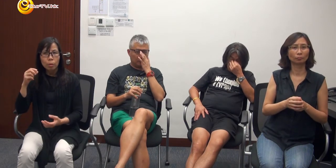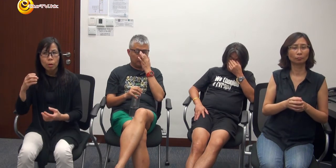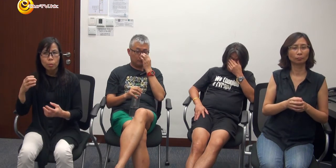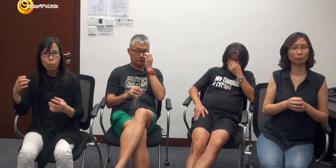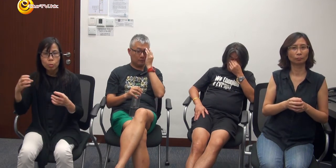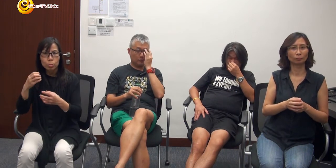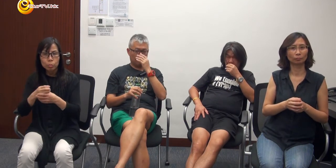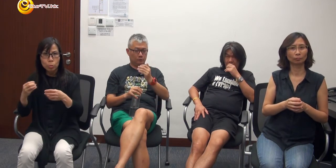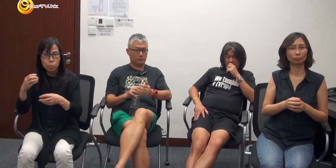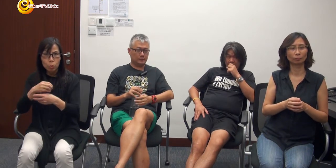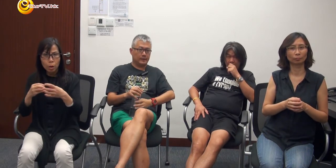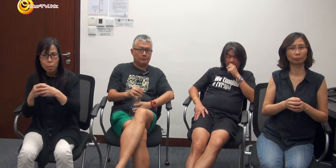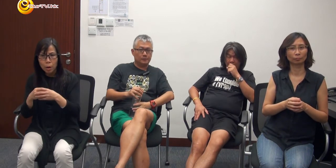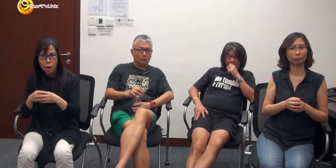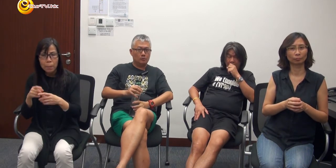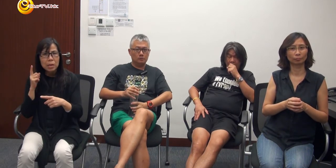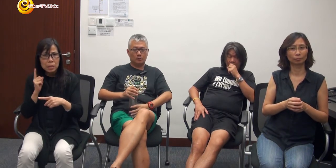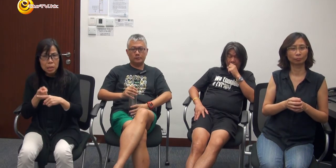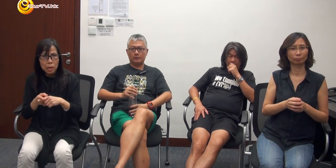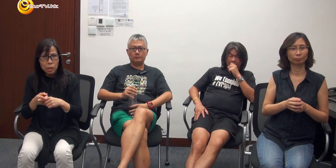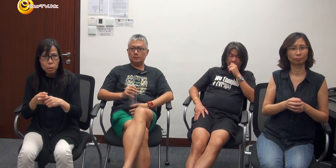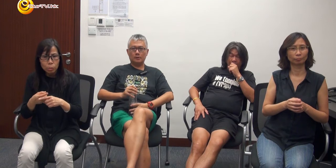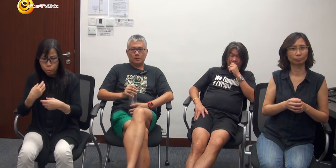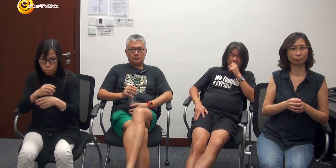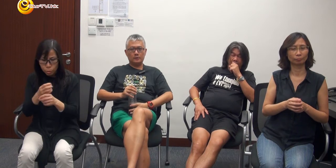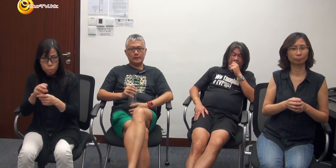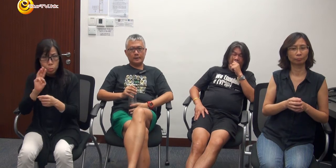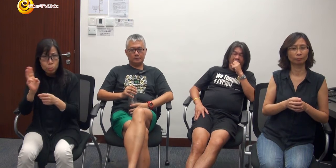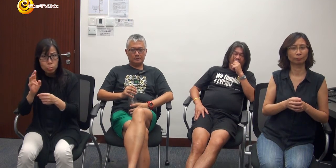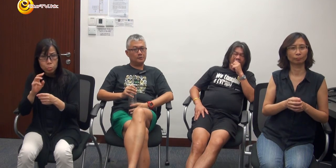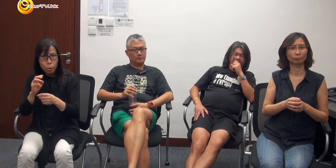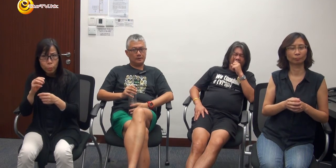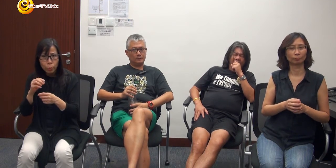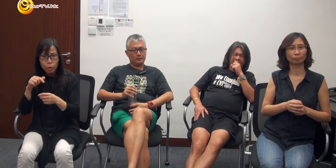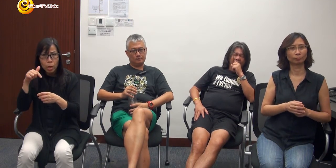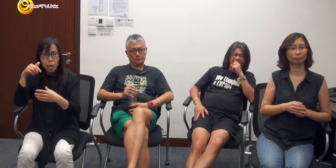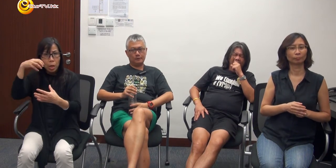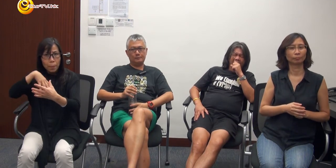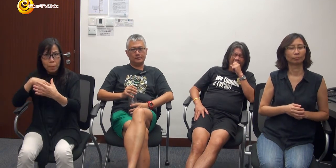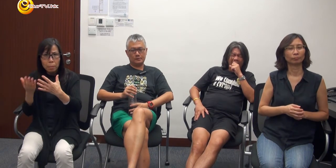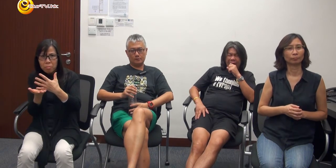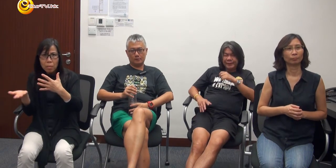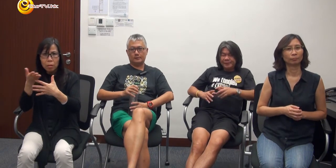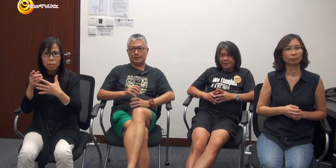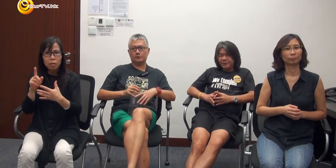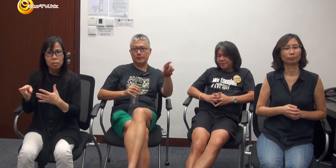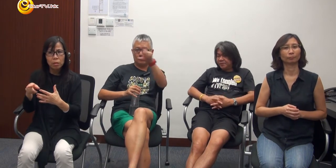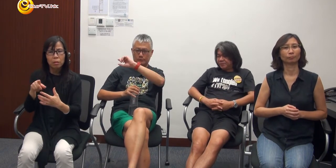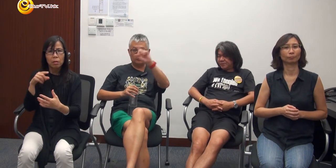某一啲水個含鉛量真係咁高度？即係講，如果大家有少少常識咁樣諗，如果你本身支水成個水喉或者水